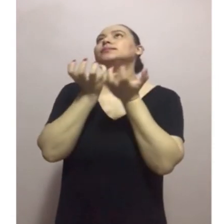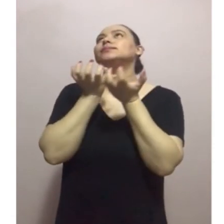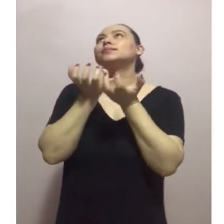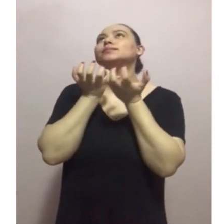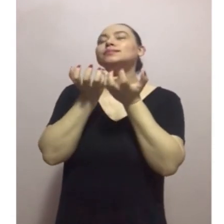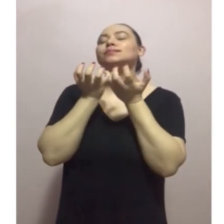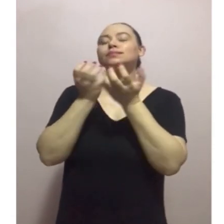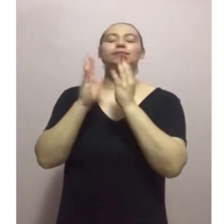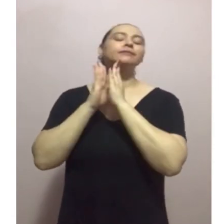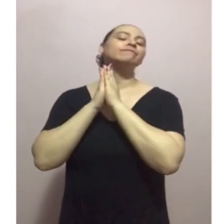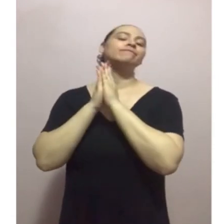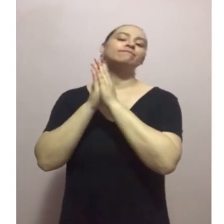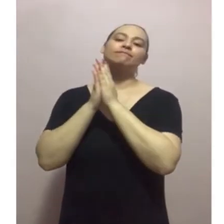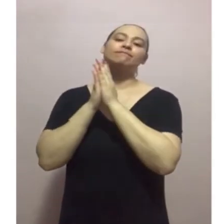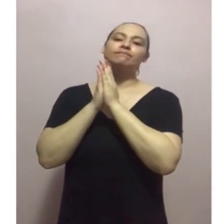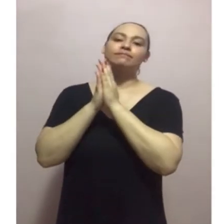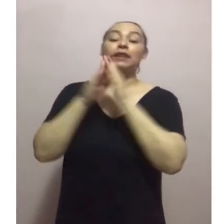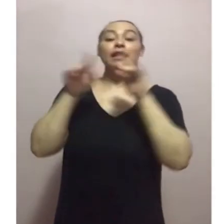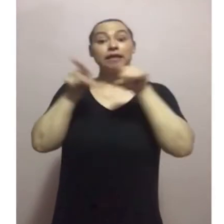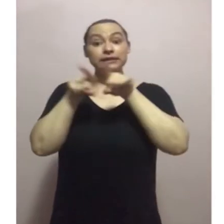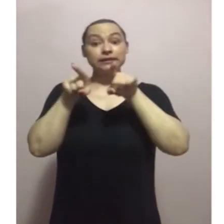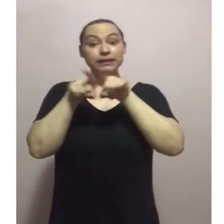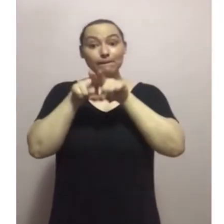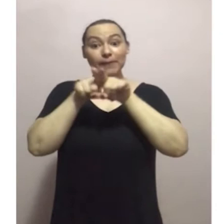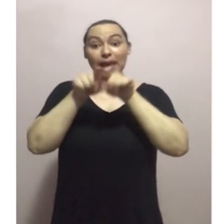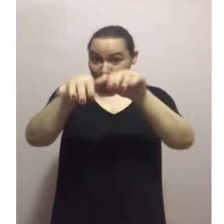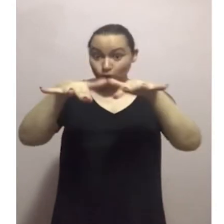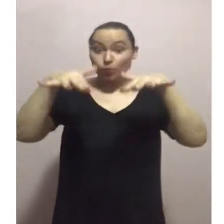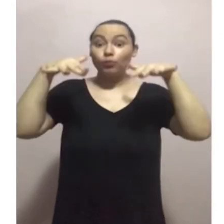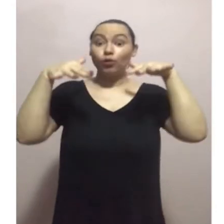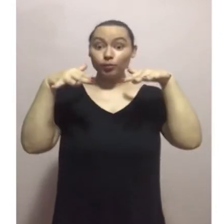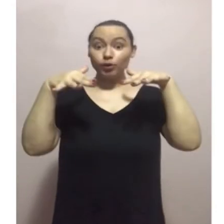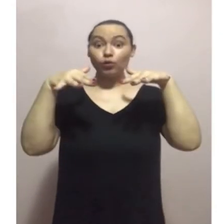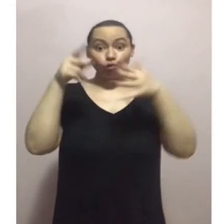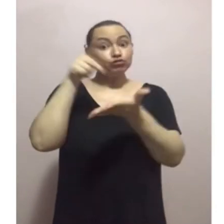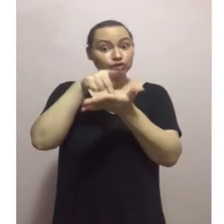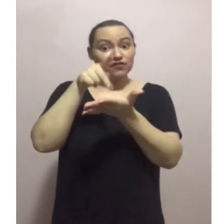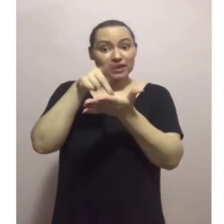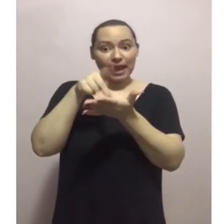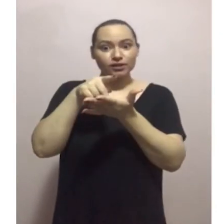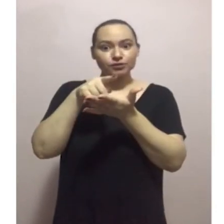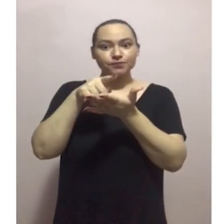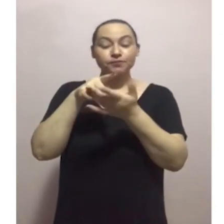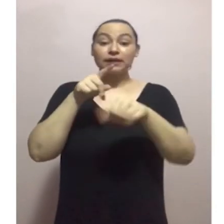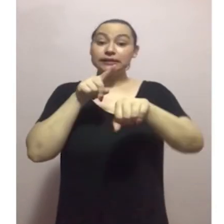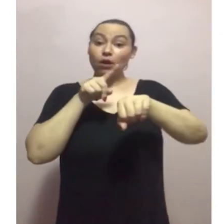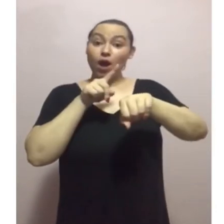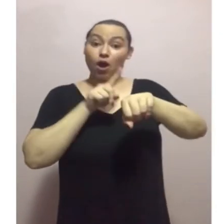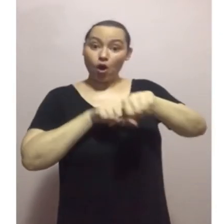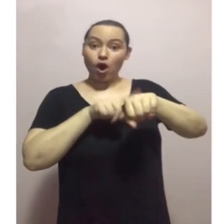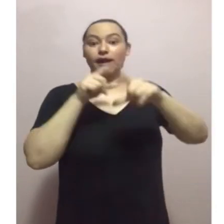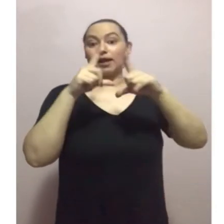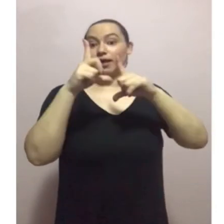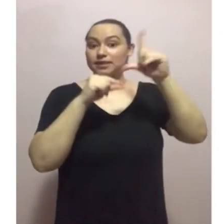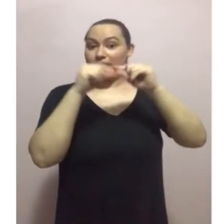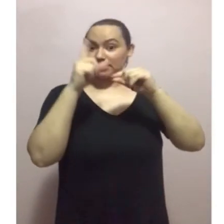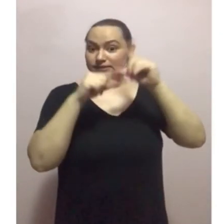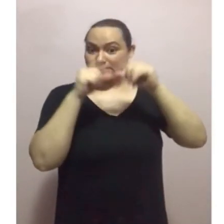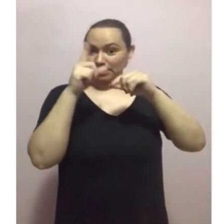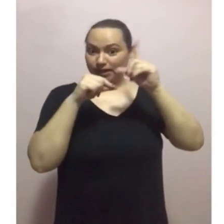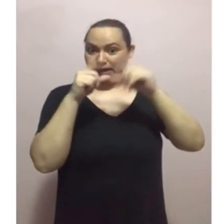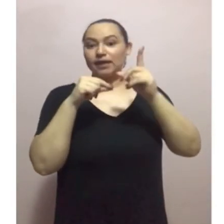aguardado de ter o espetáculo feito para o público ainda, né? Então, assim, a Hora da Estrela a gente viveu o momento